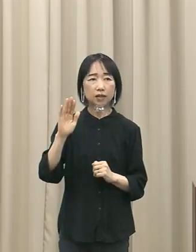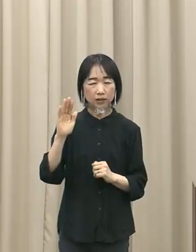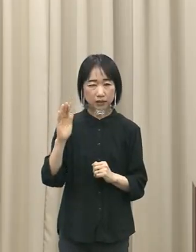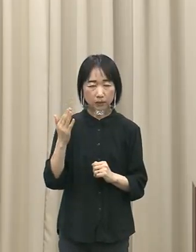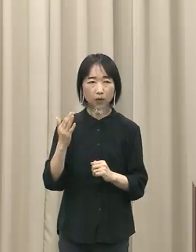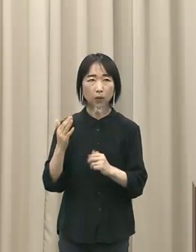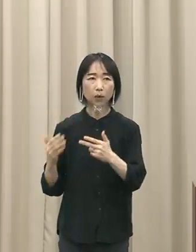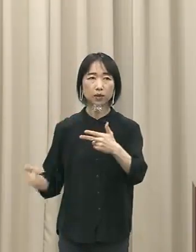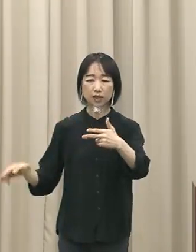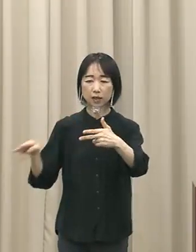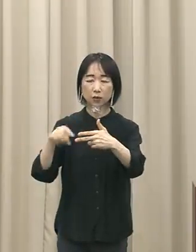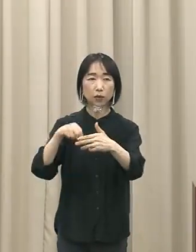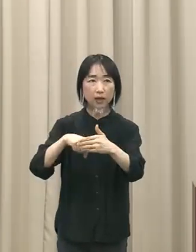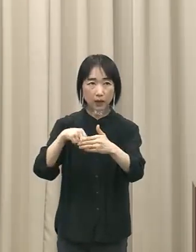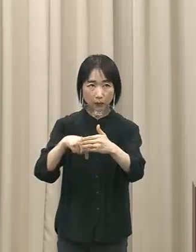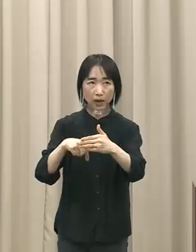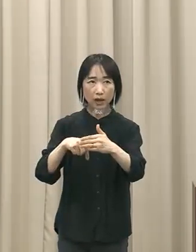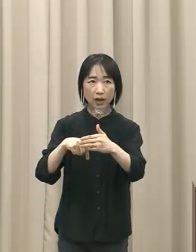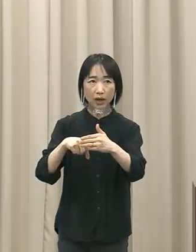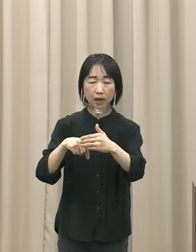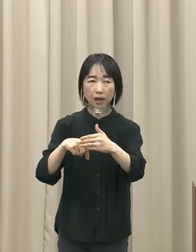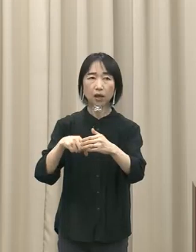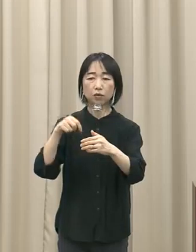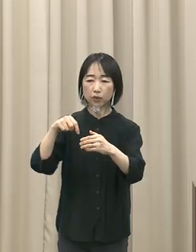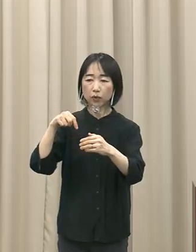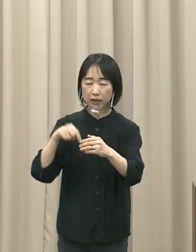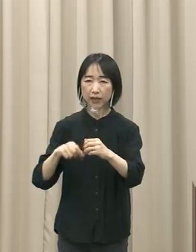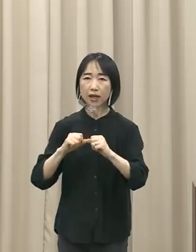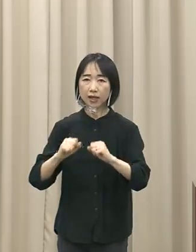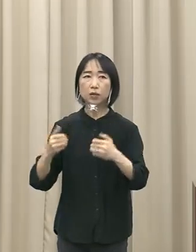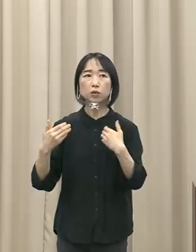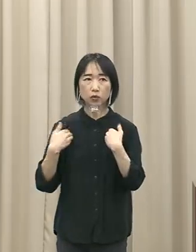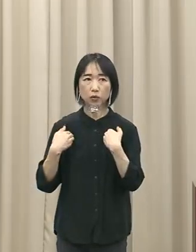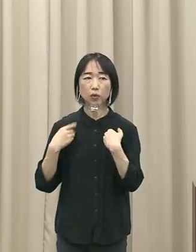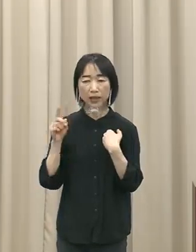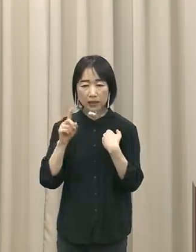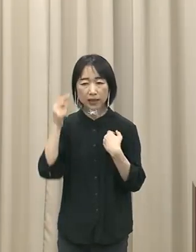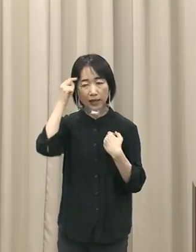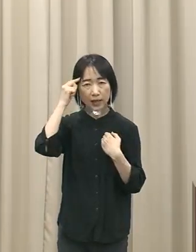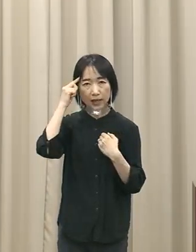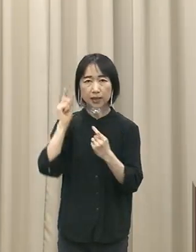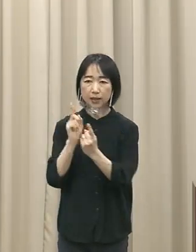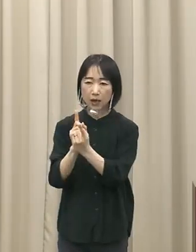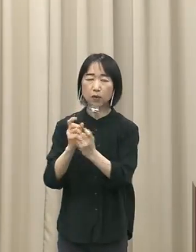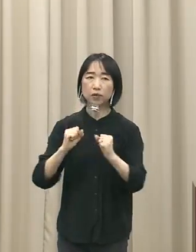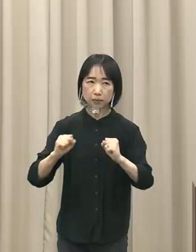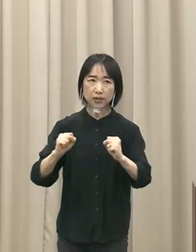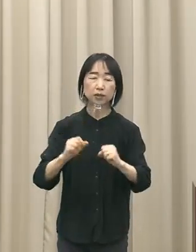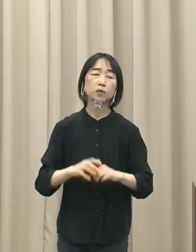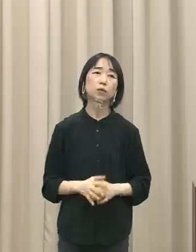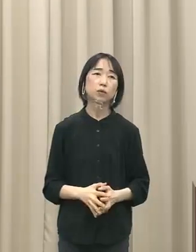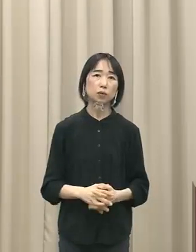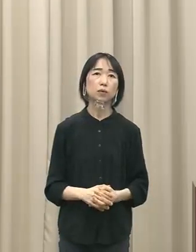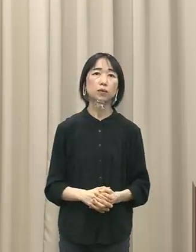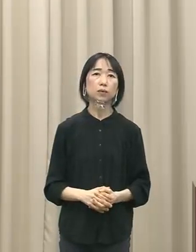ましてはまた施設としてやるべきことをきちんとやるということだというふうに考えております。